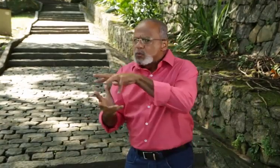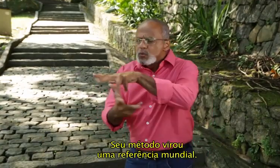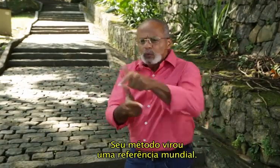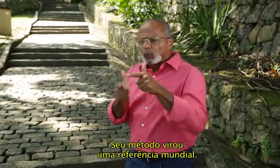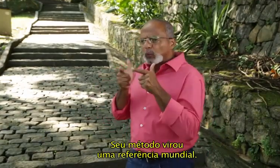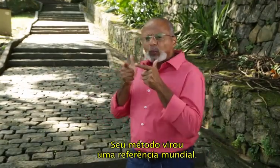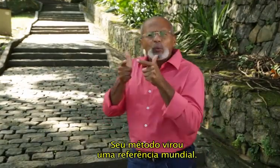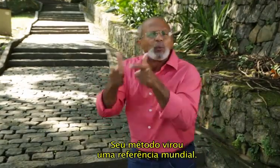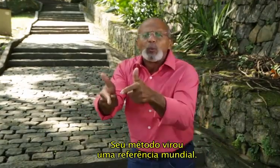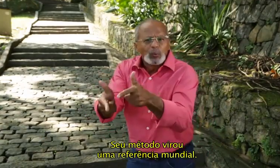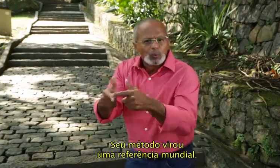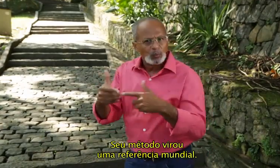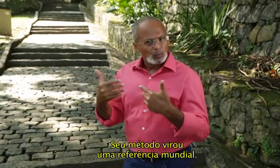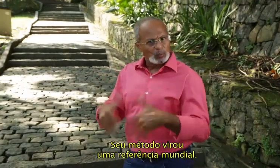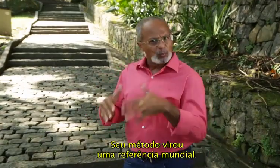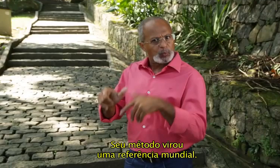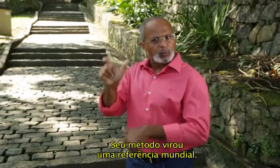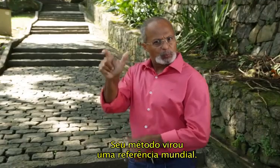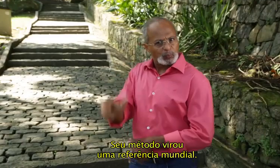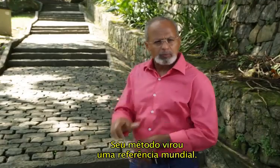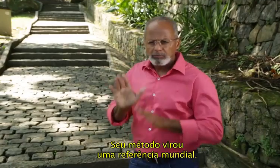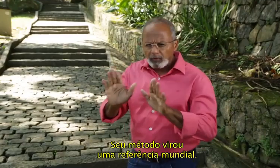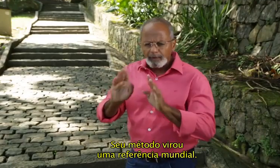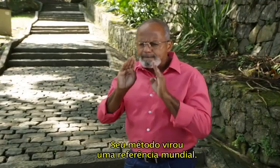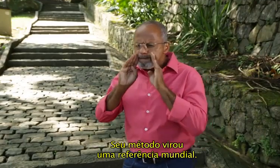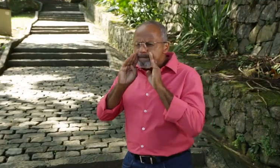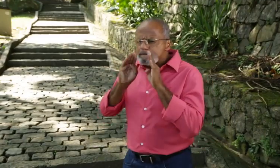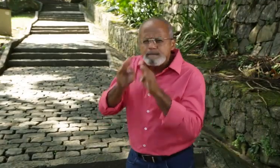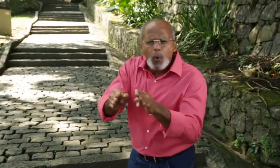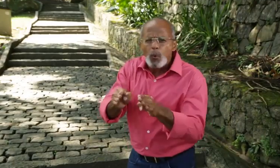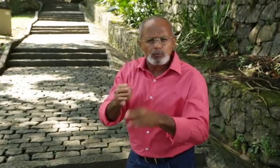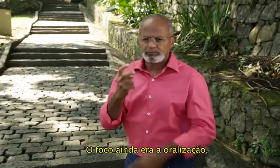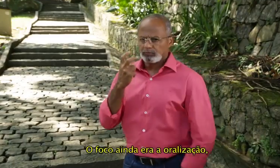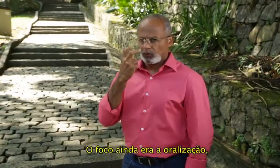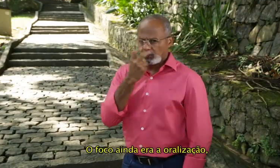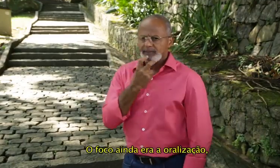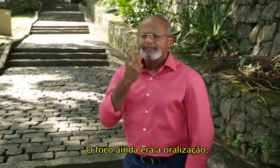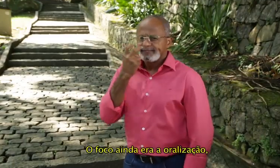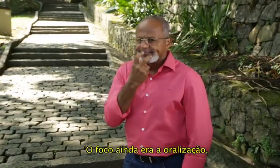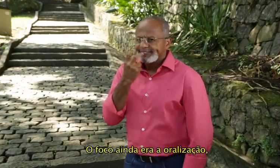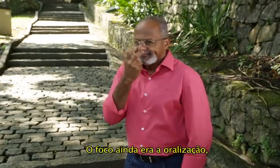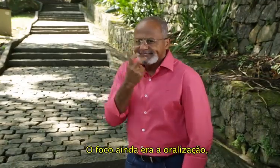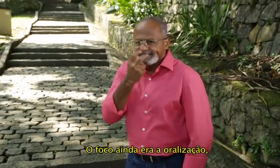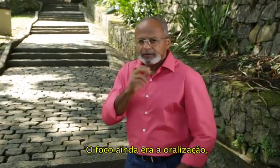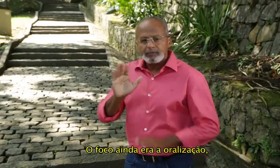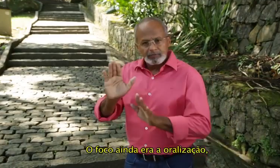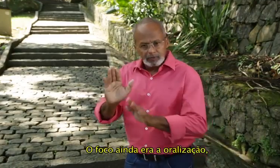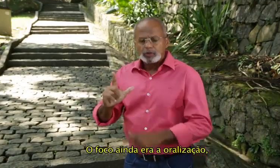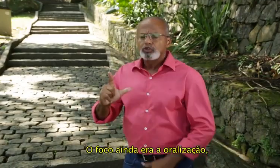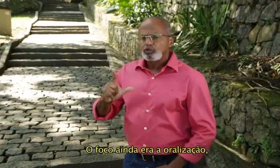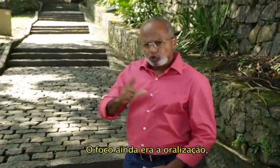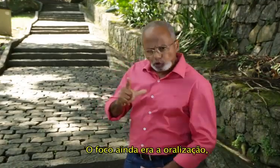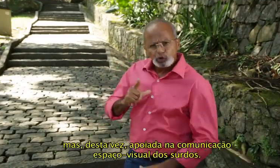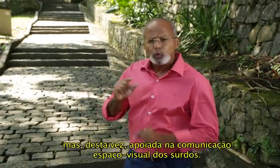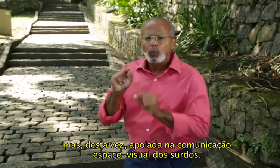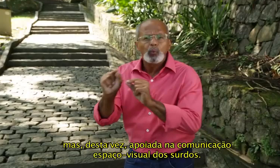Seu método virou uma referência mundial. O foco ainda era a oralização, mas desta